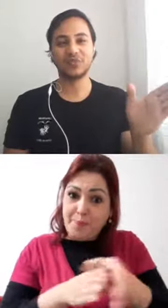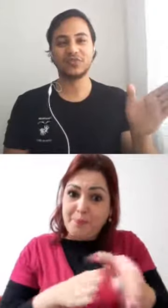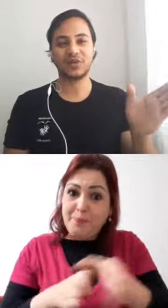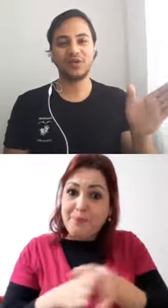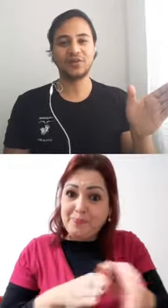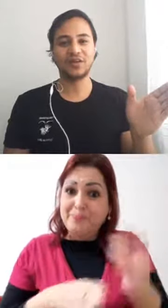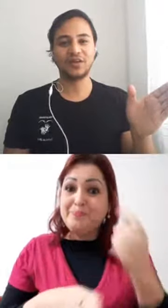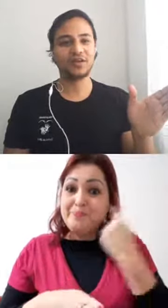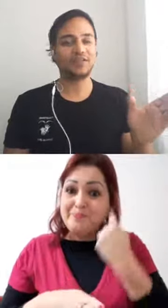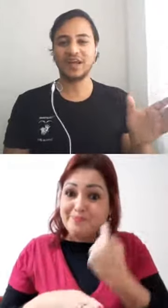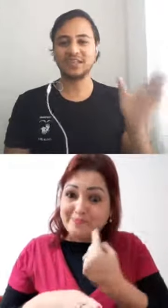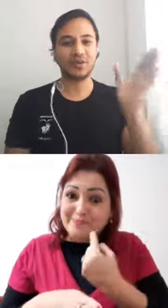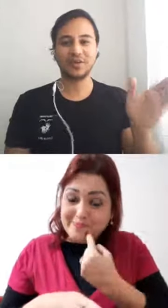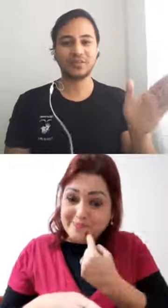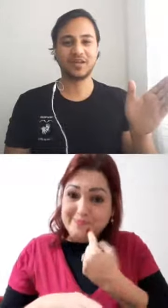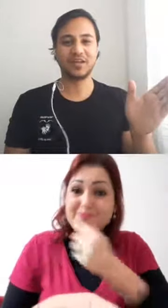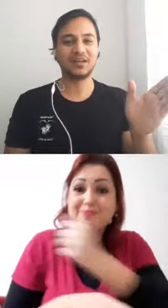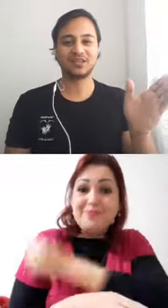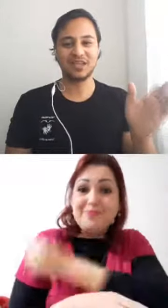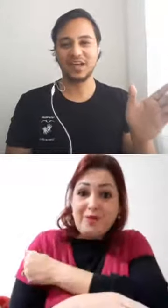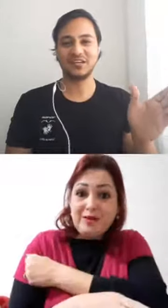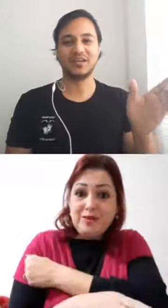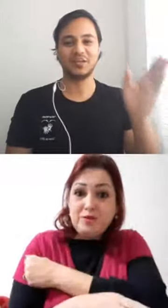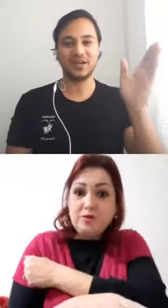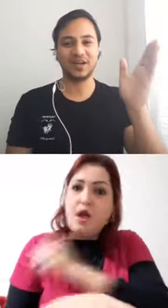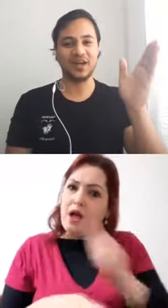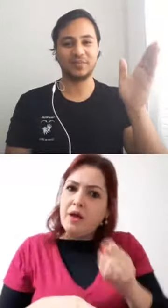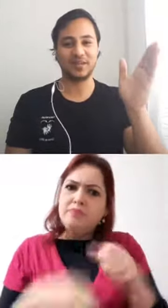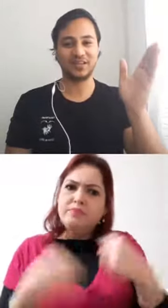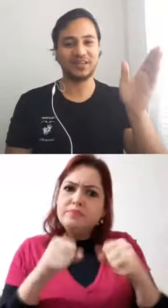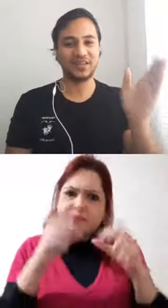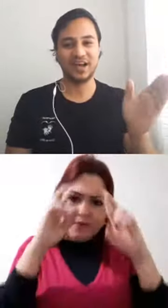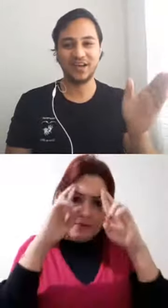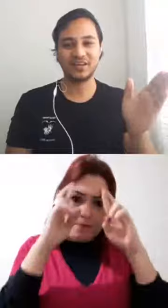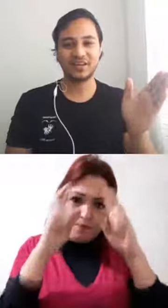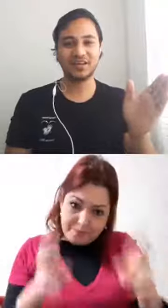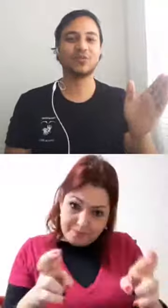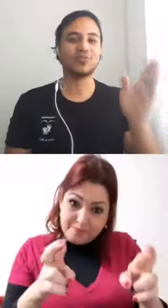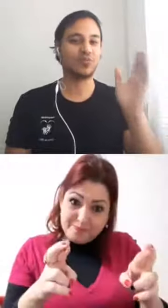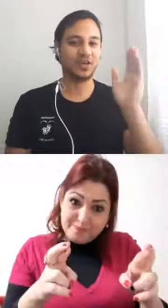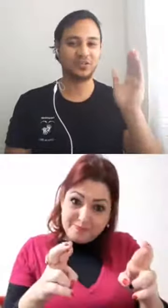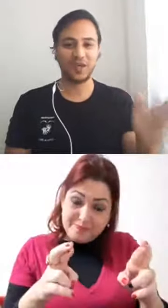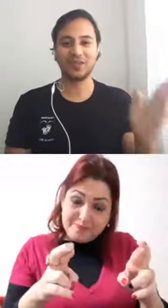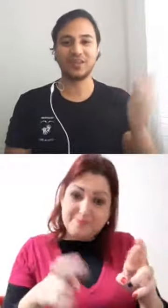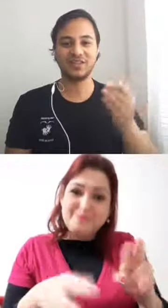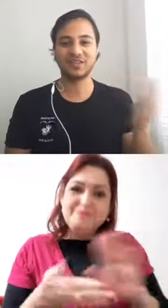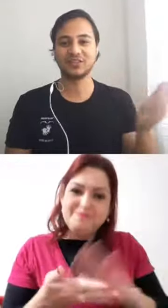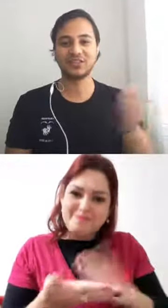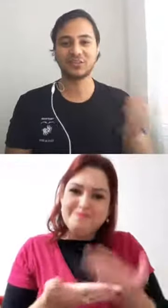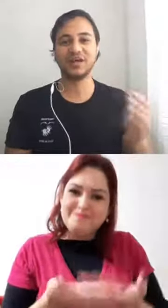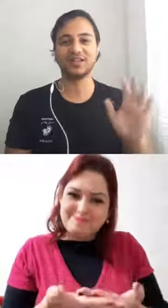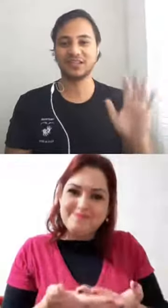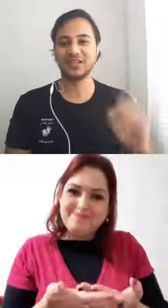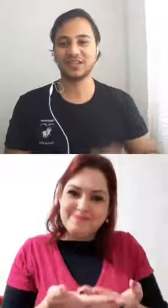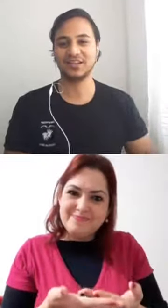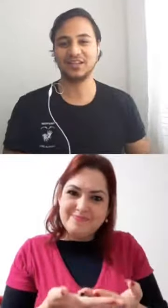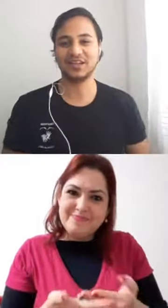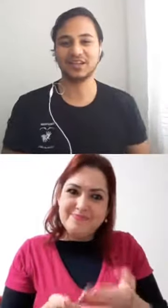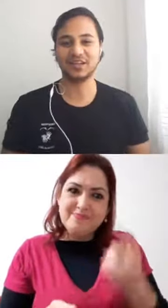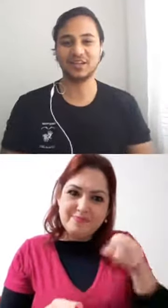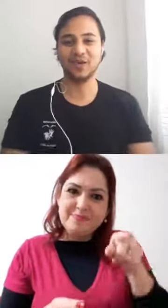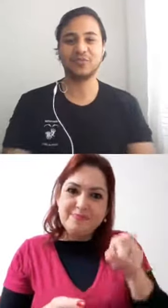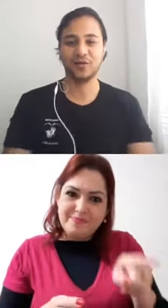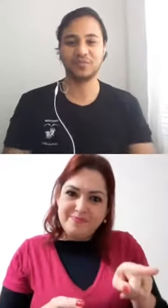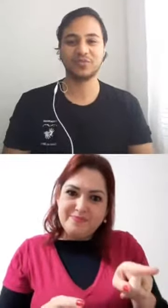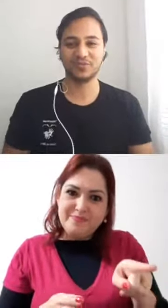ali um profissional que está ali só para te auxiliar, está ali para te guiar. Então, o respeito tem que ser entre as duas partes, né,